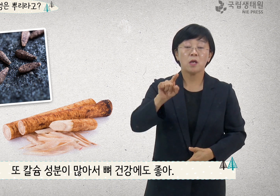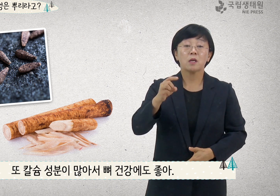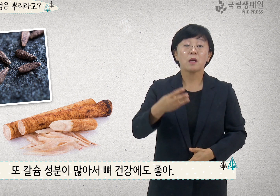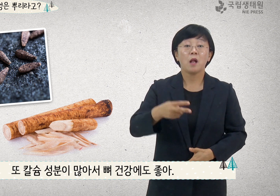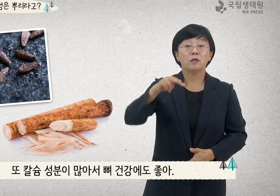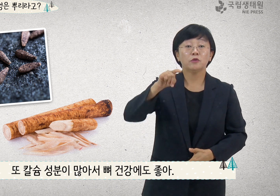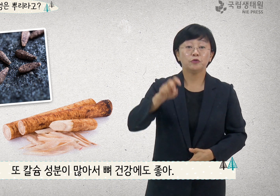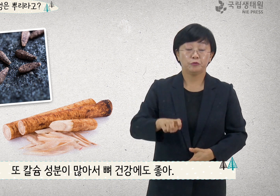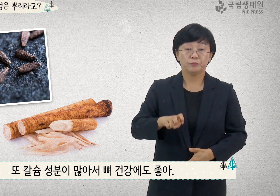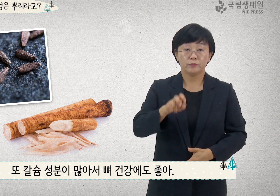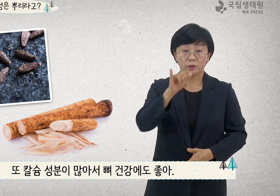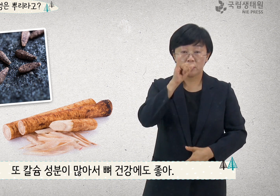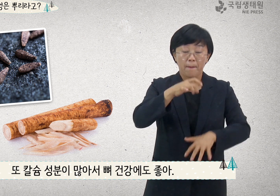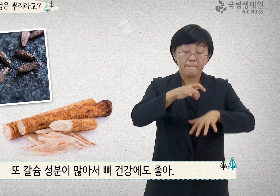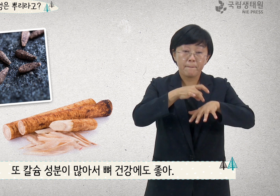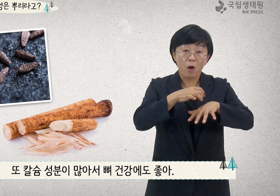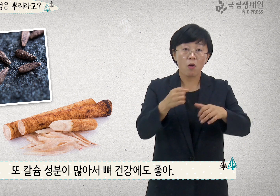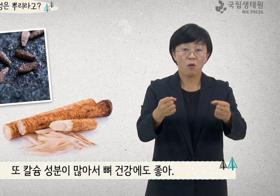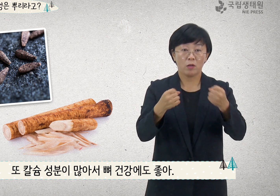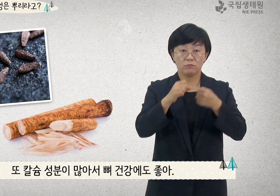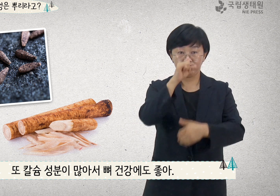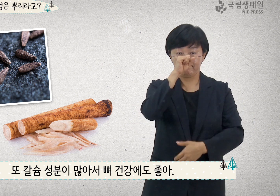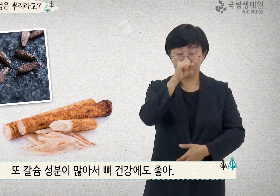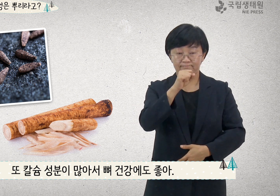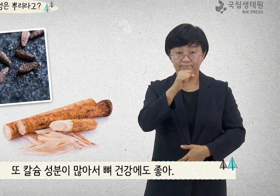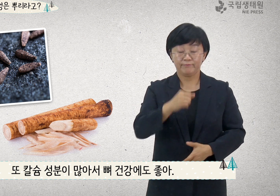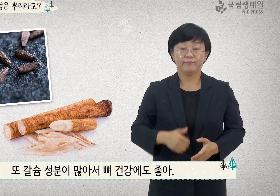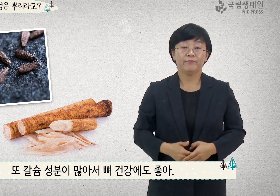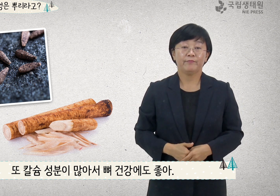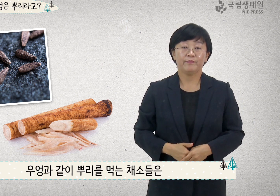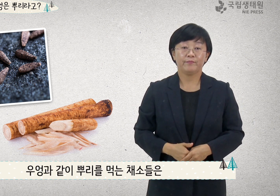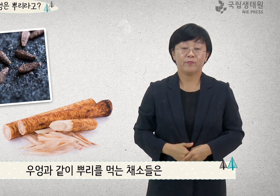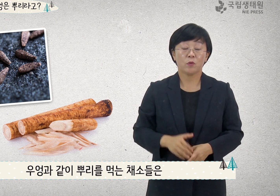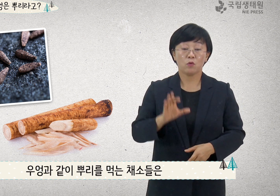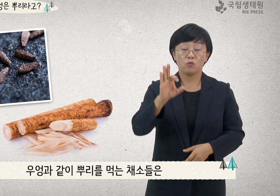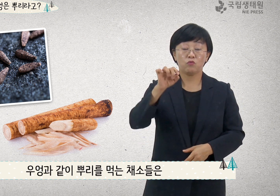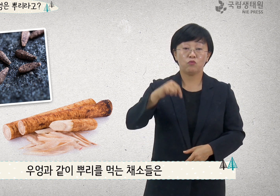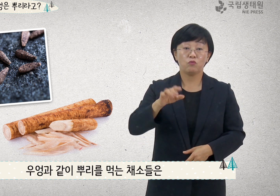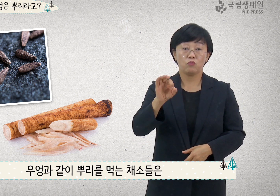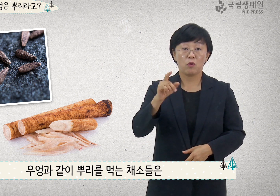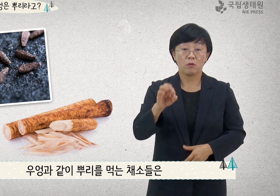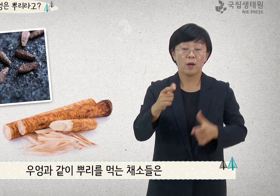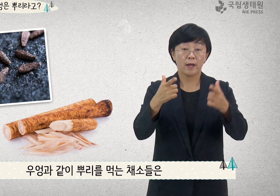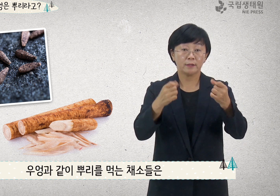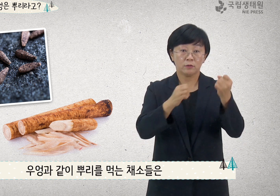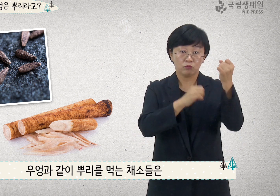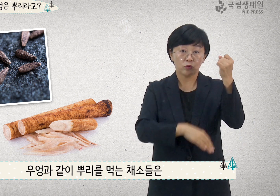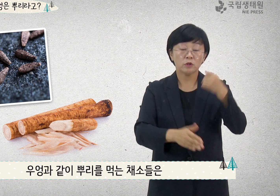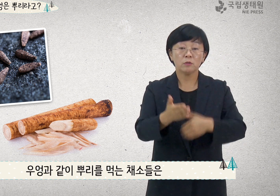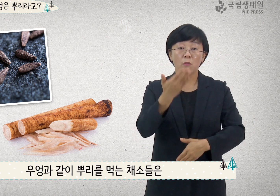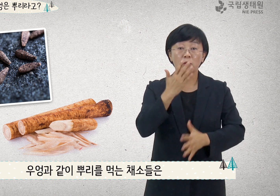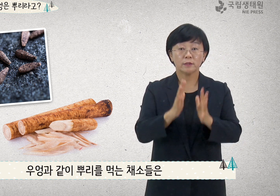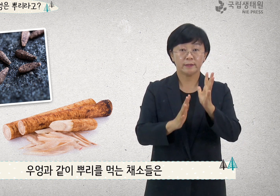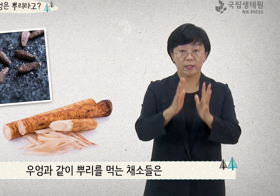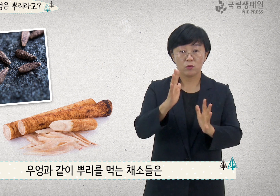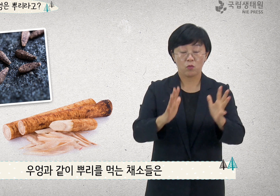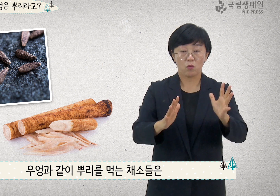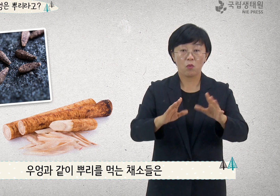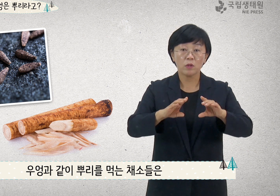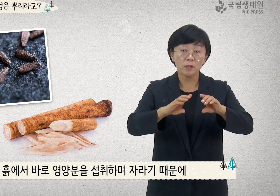또 칼슘 성분이 많아서 뼈 건강에도 좋아. 우엉과 같이 뿌리를 먹는